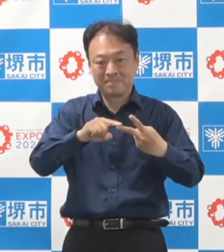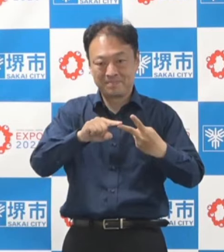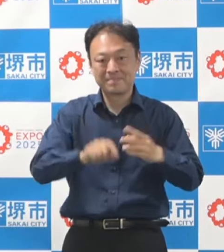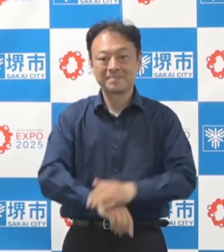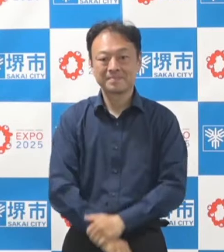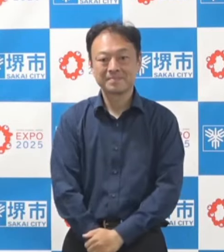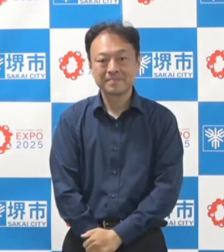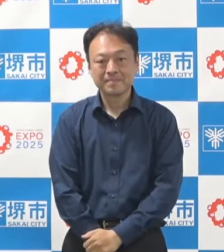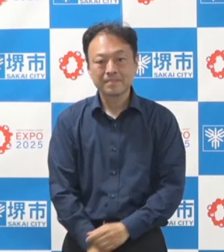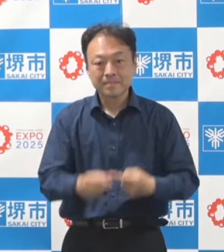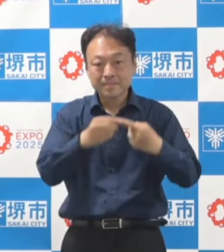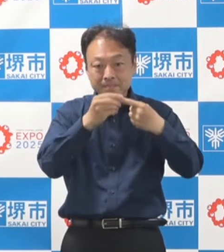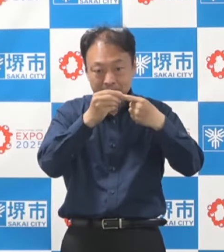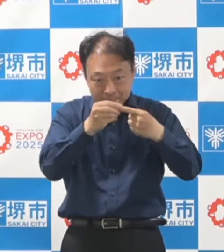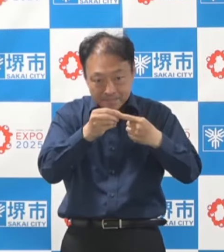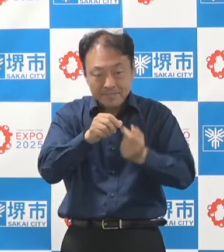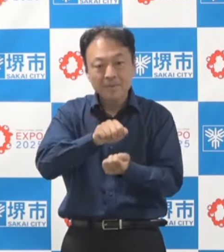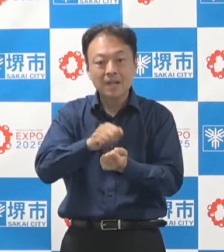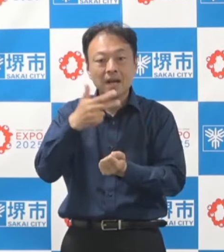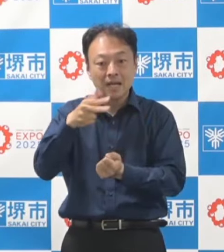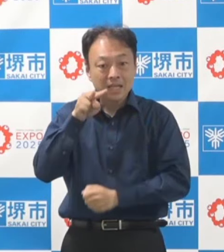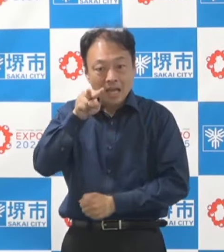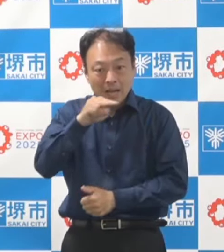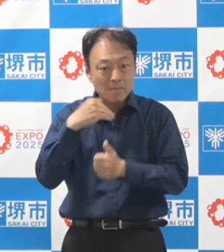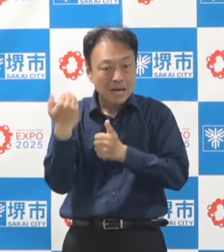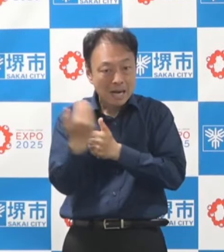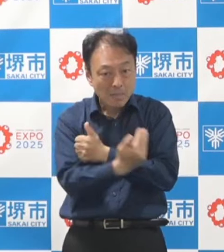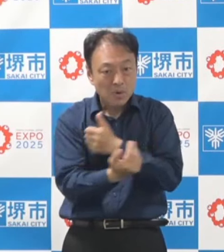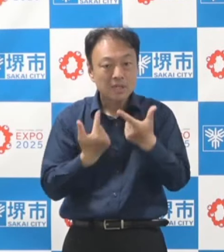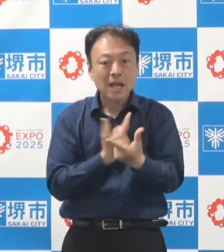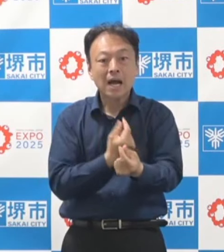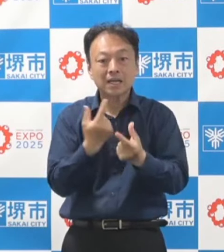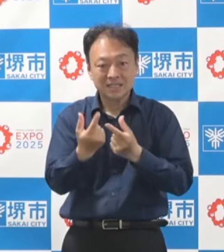まず堺市見守り合い事業の開始です。